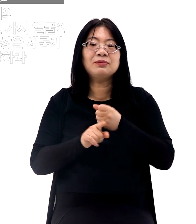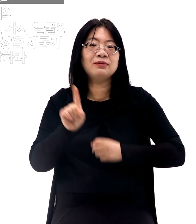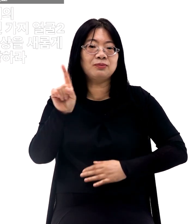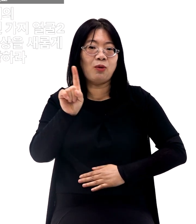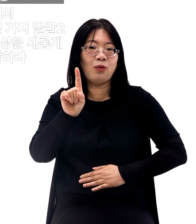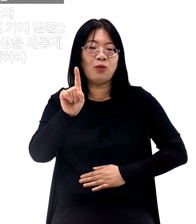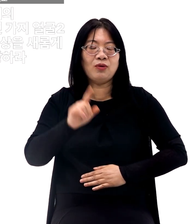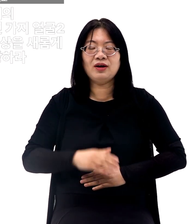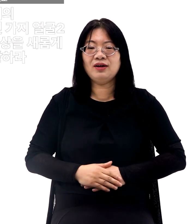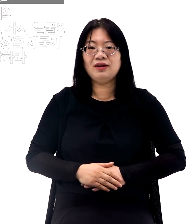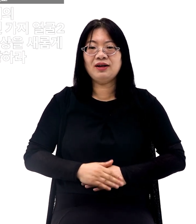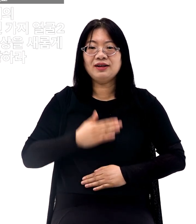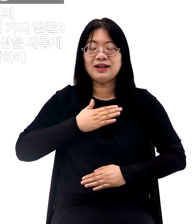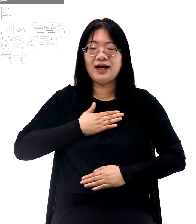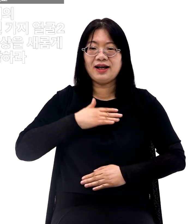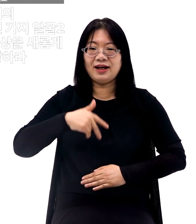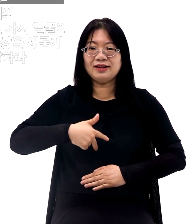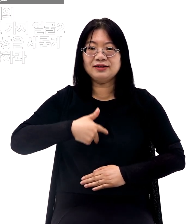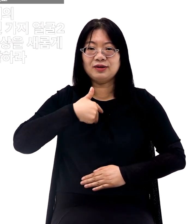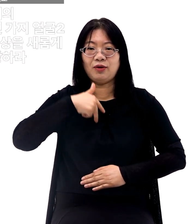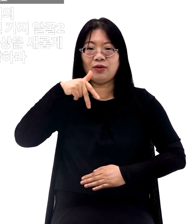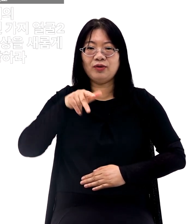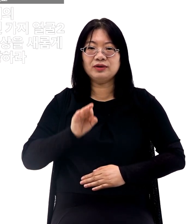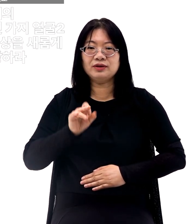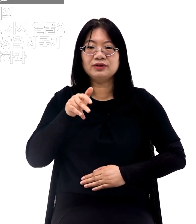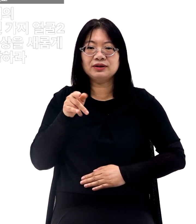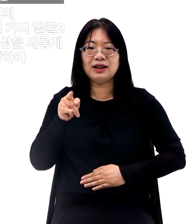자기의 정체성과 또